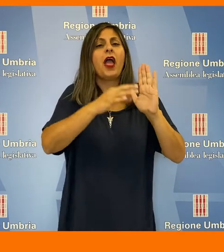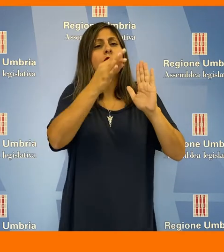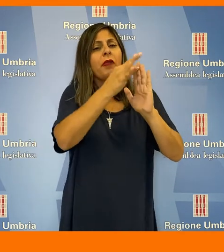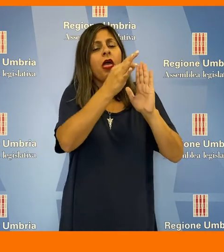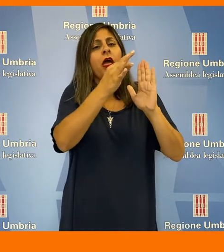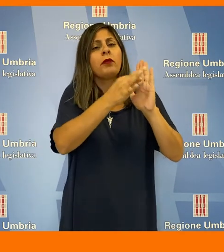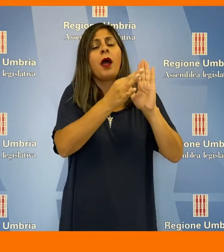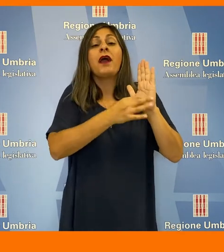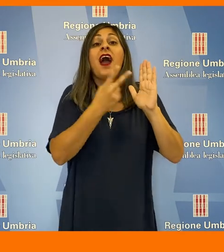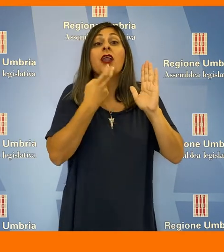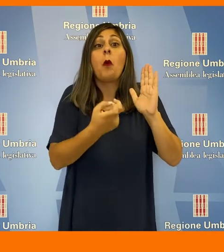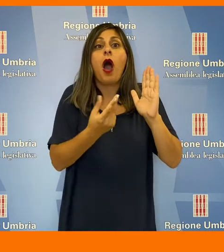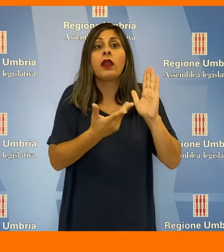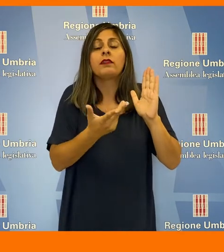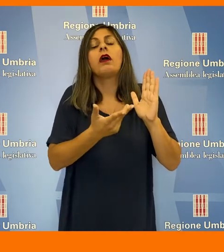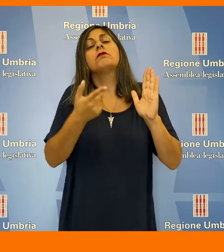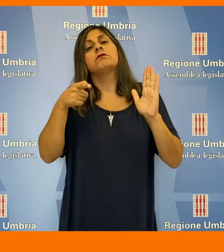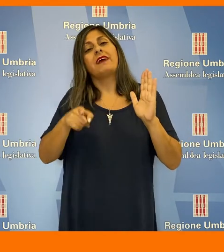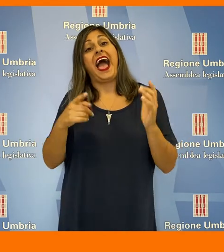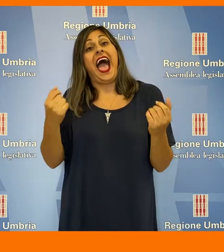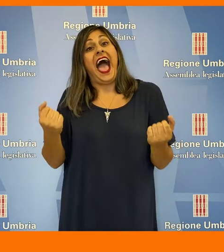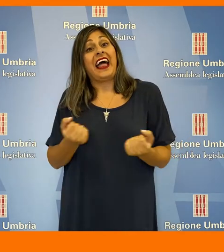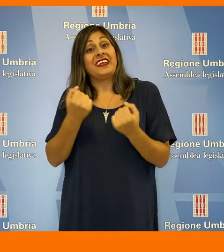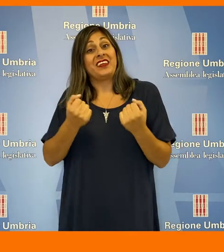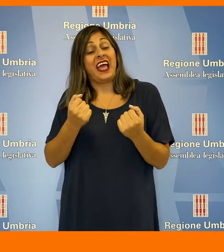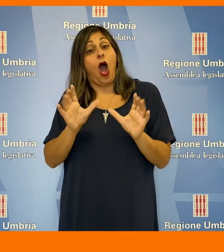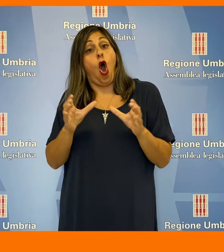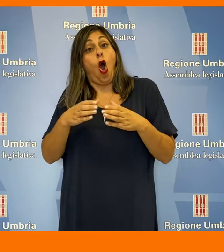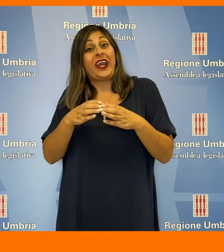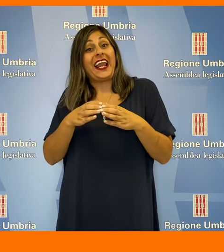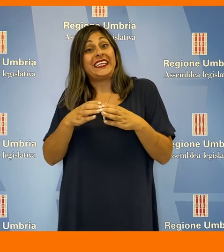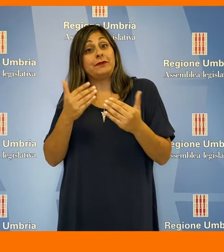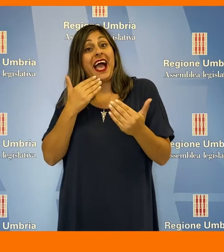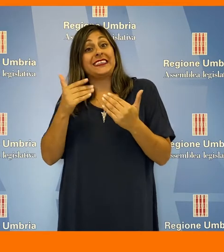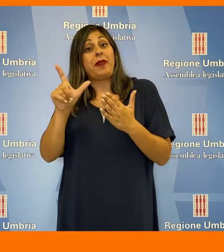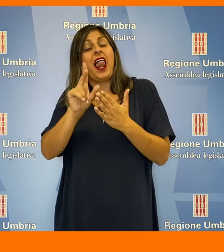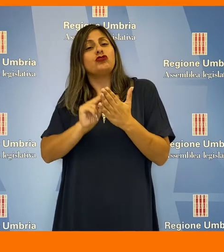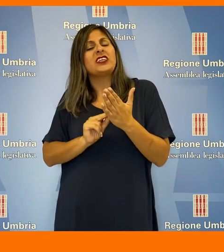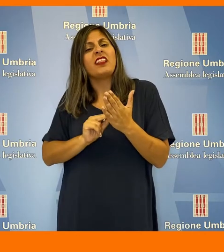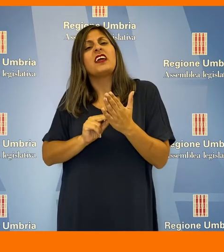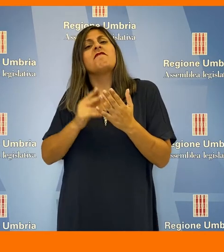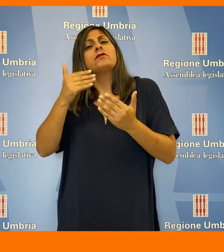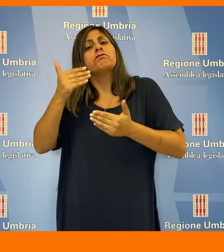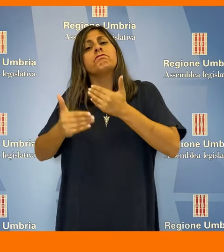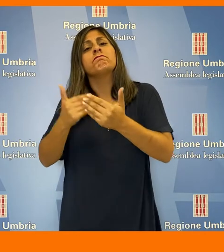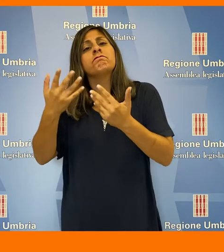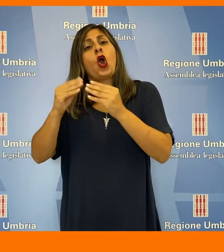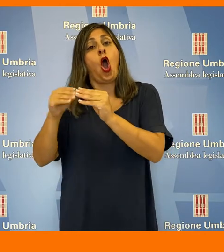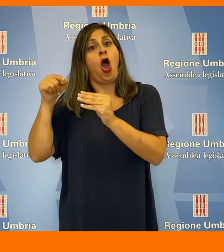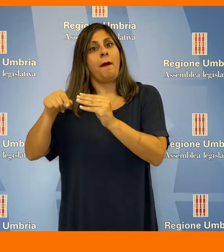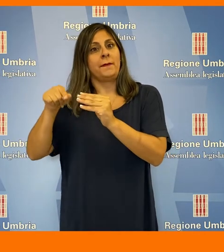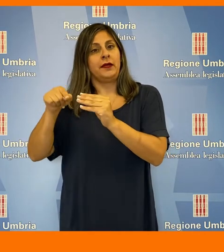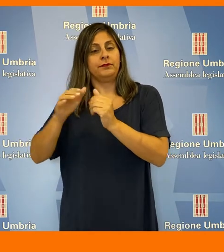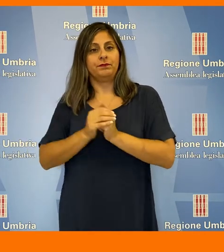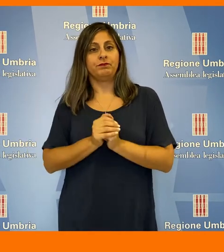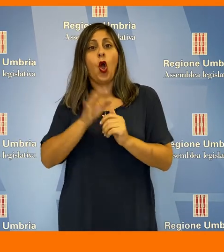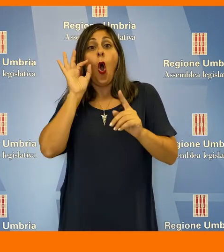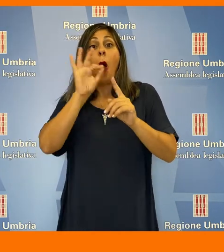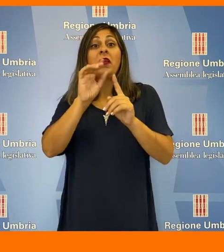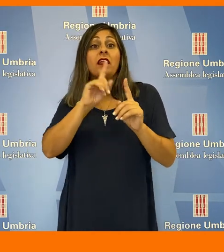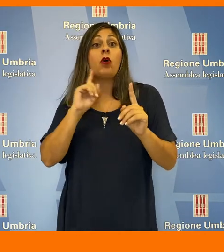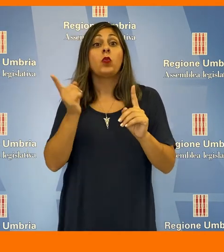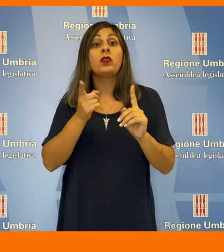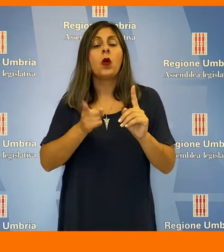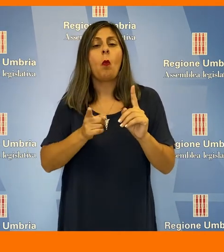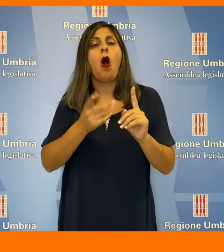regolamento riguardanti le modalità di svolgimento delle attività degli organismi dell'Assemblea Legislativa. L'obiettivo condiviso